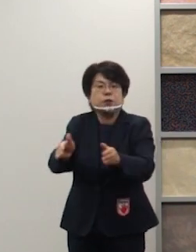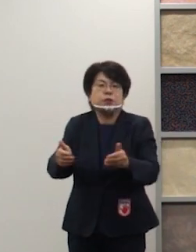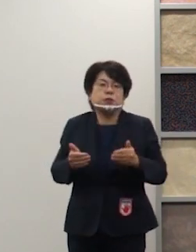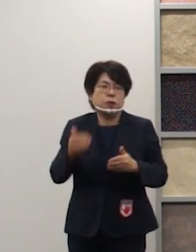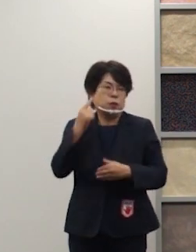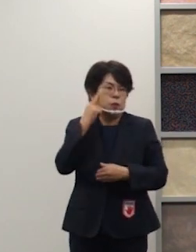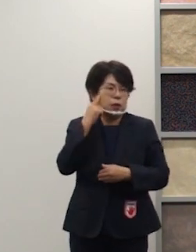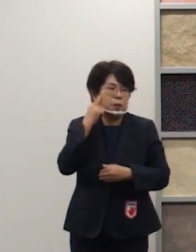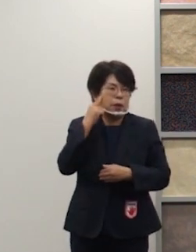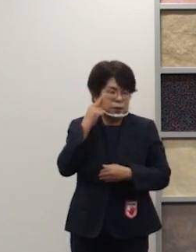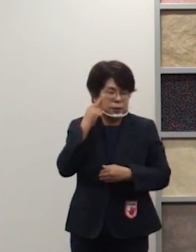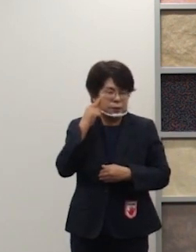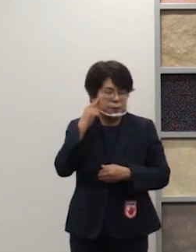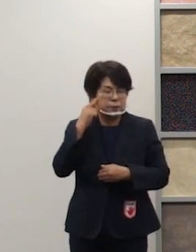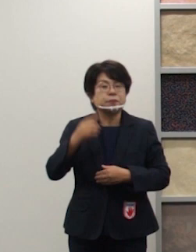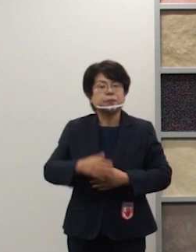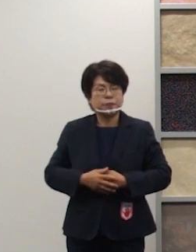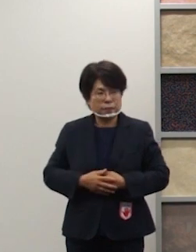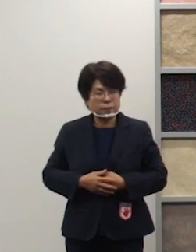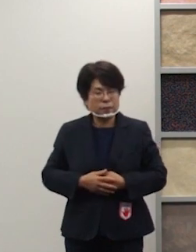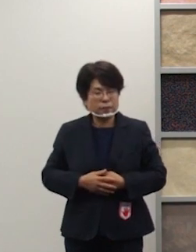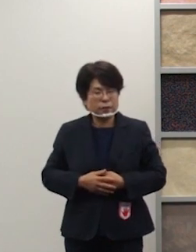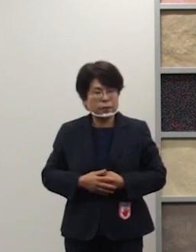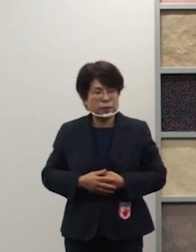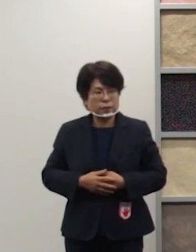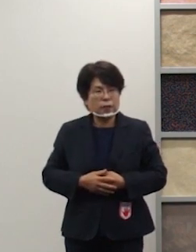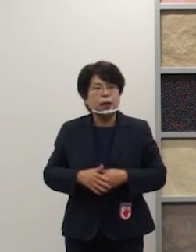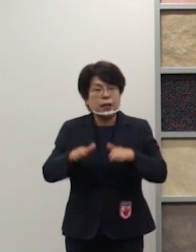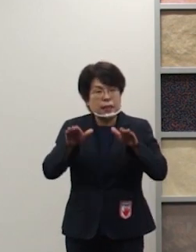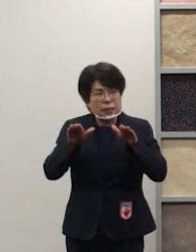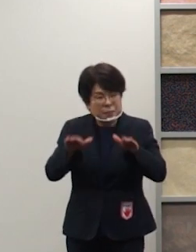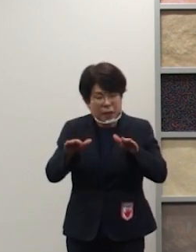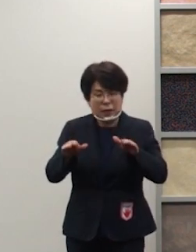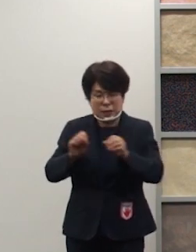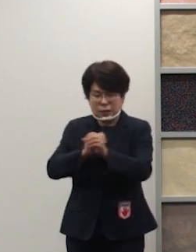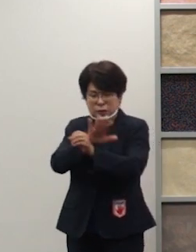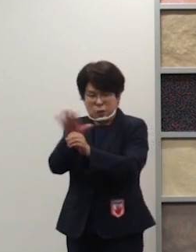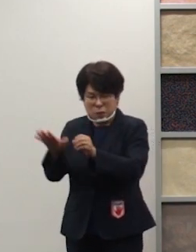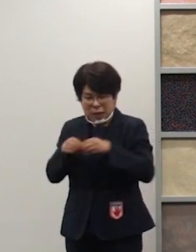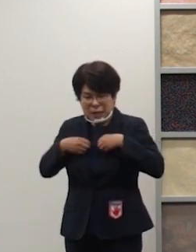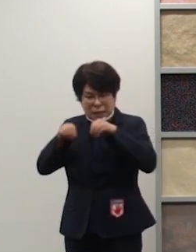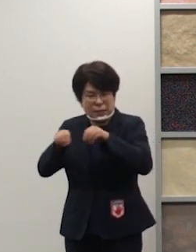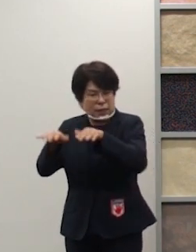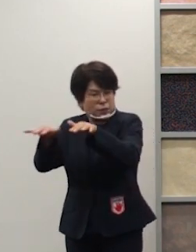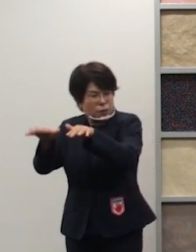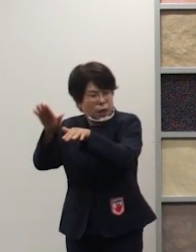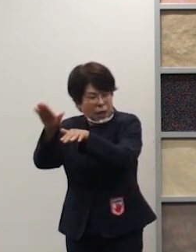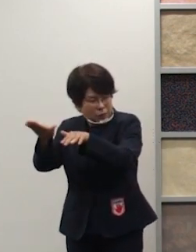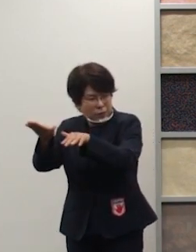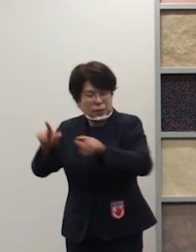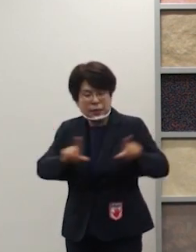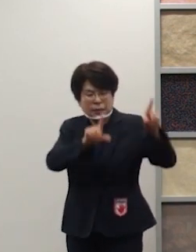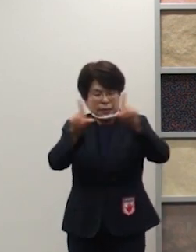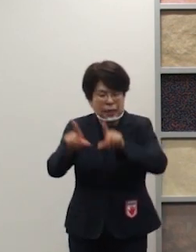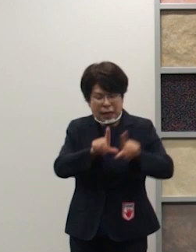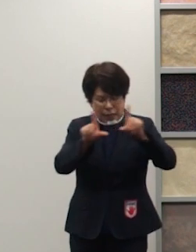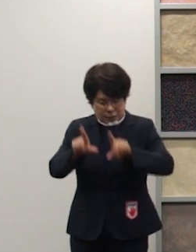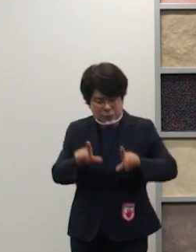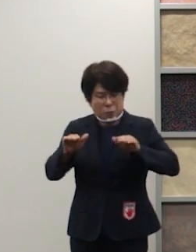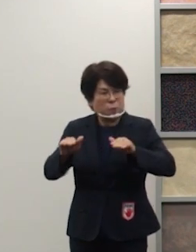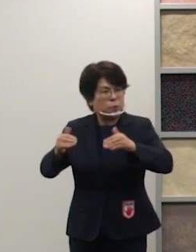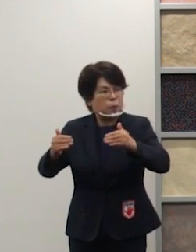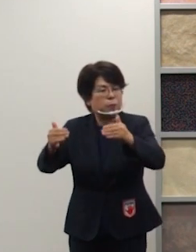てですね、その我々はこの要はウィズコロナの中でですね、要は感染、多くの人の命